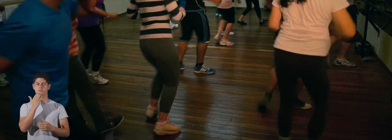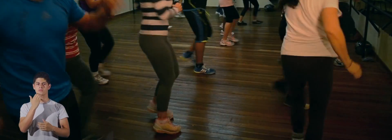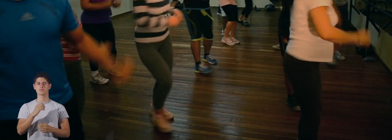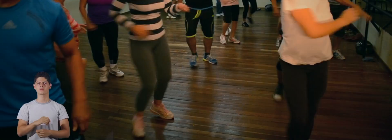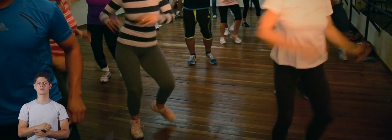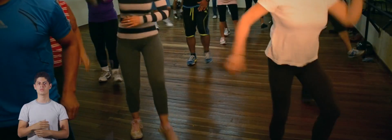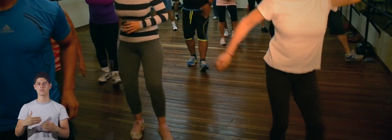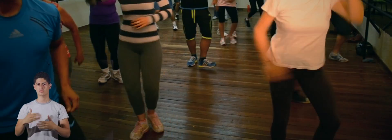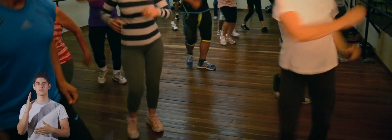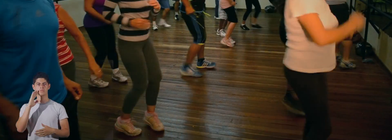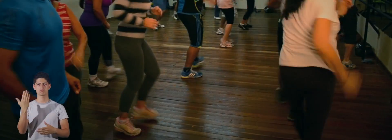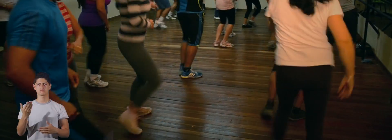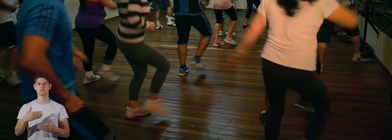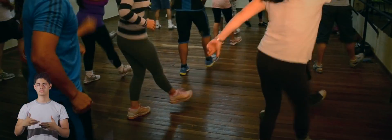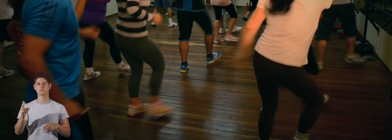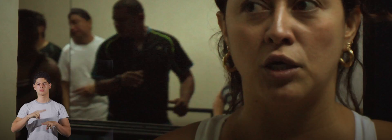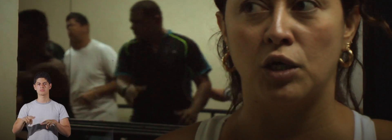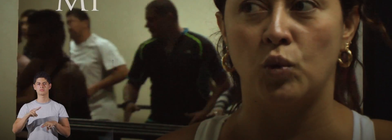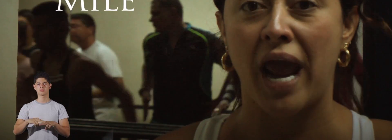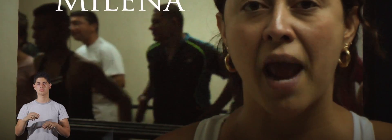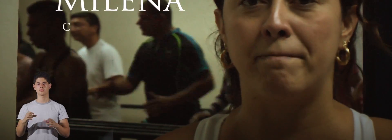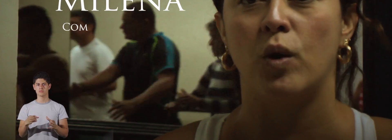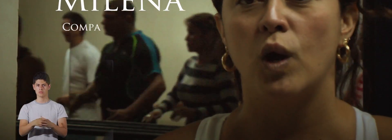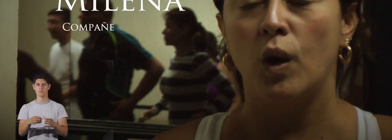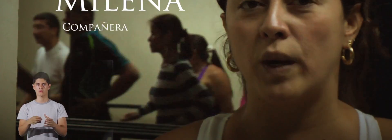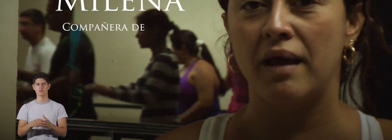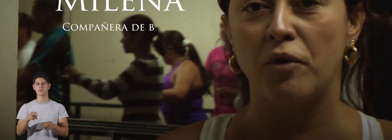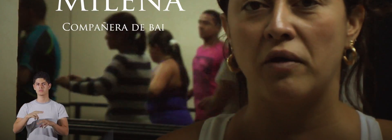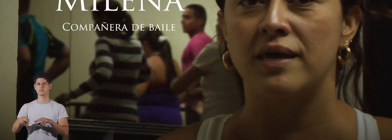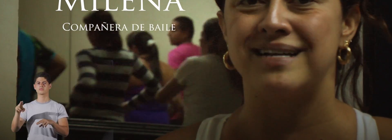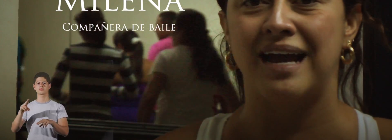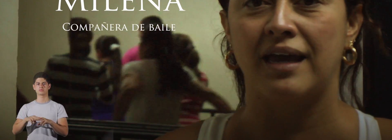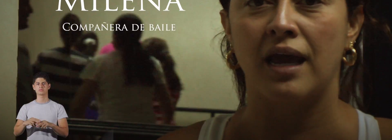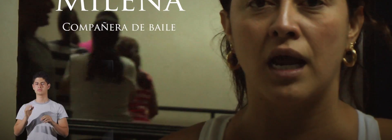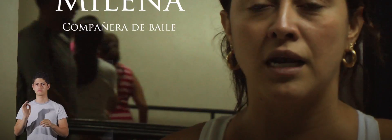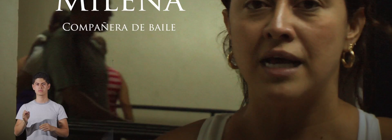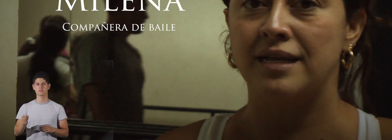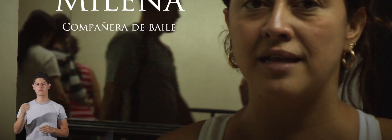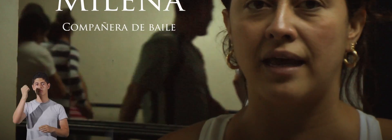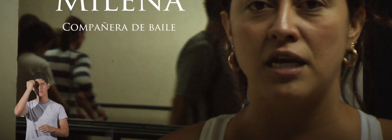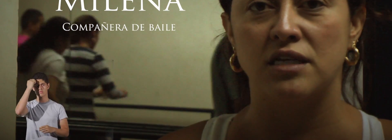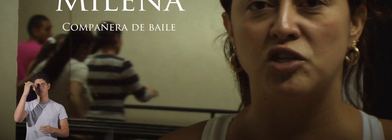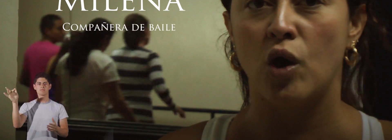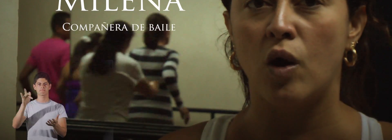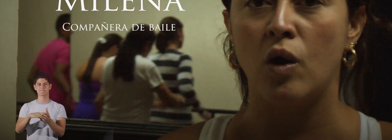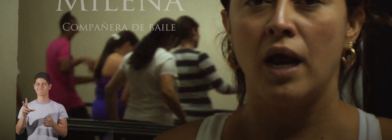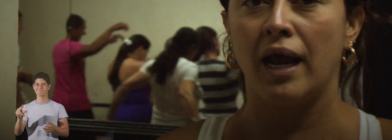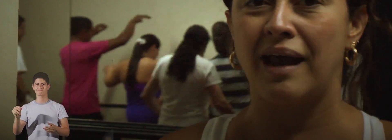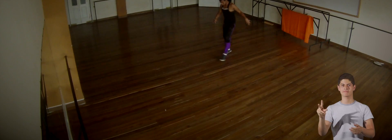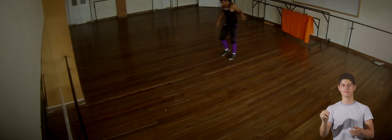una gran esperanza para muchas personas y un ejemplo de vida, ya que él desde que